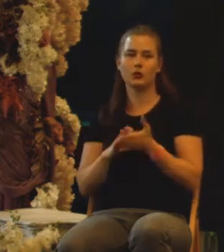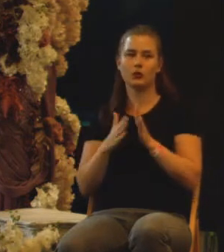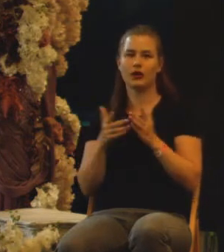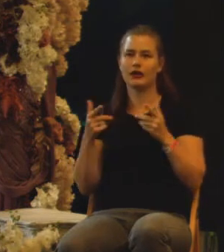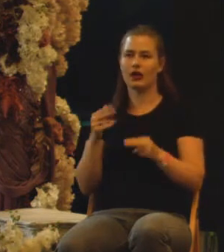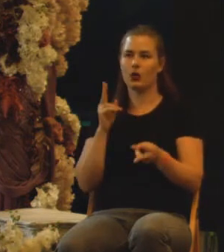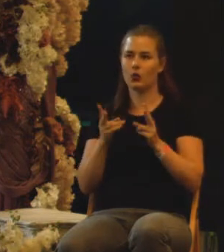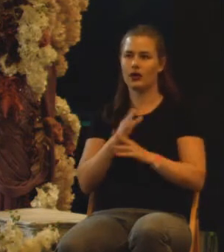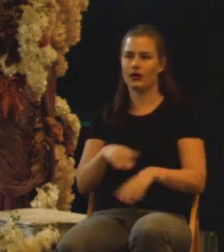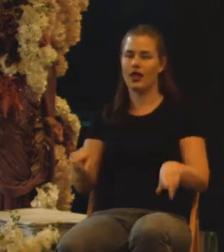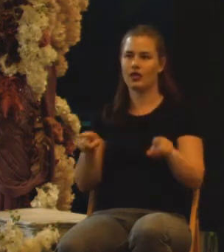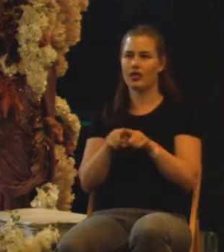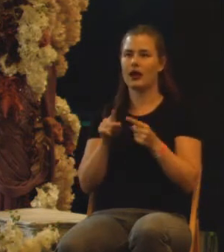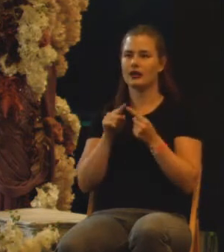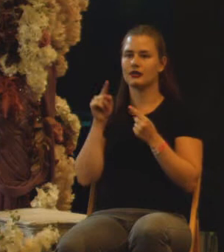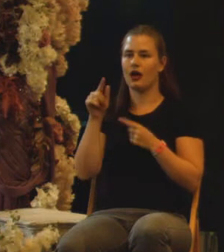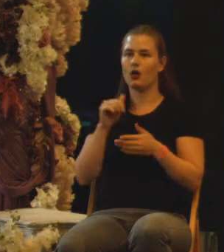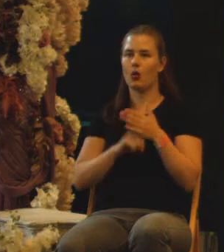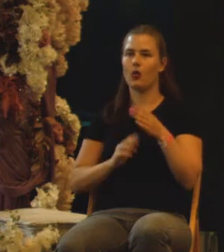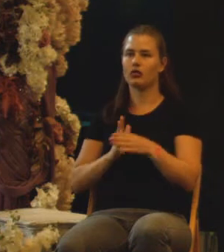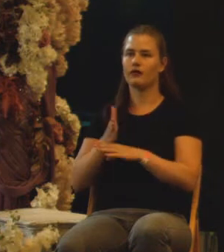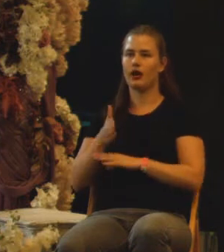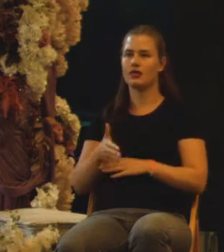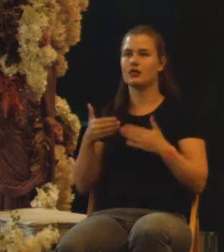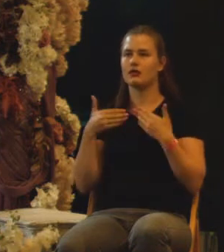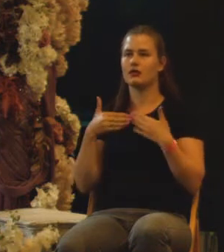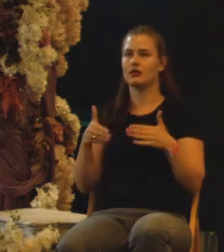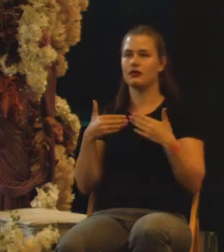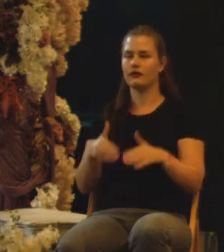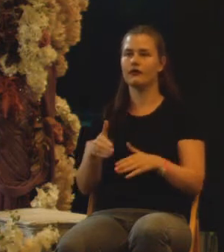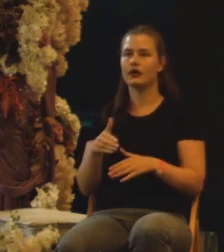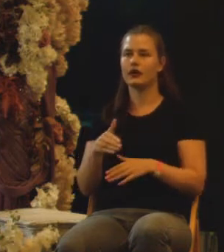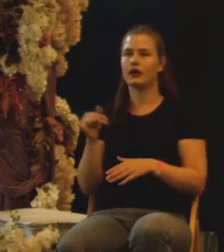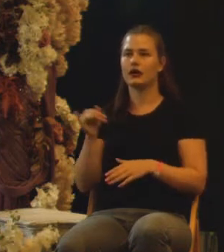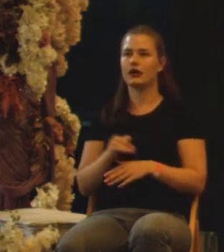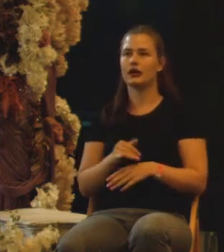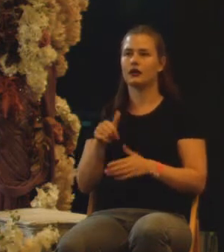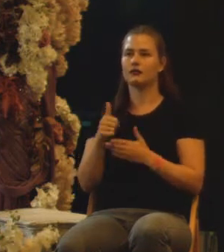не так далеко от входной двери и верхней одежды.